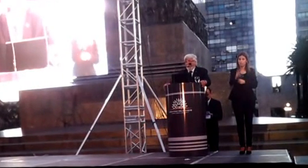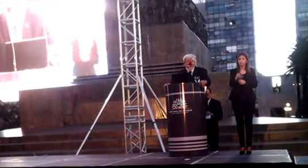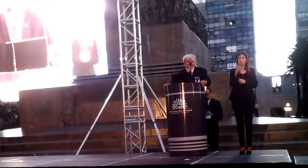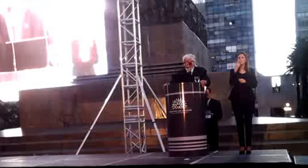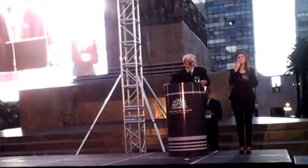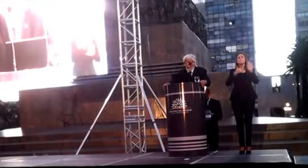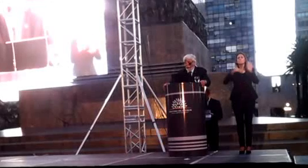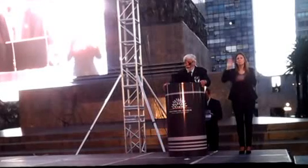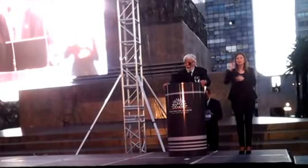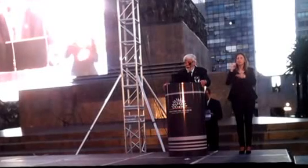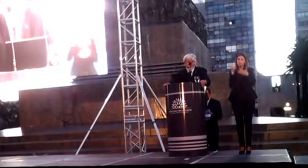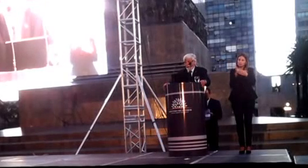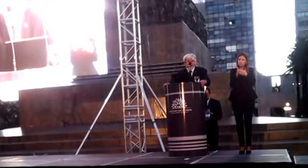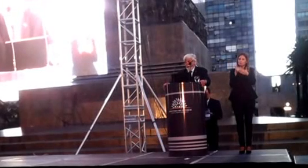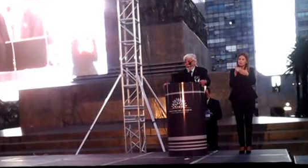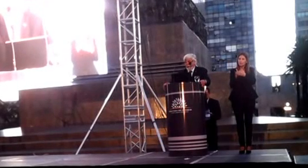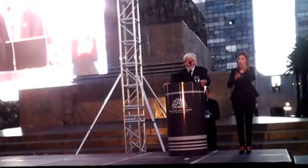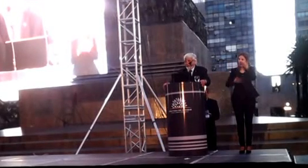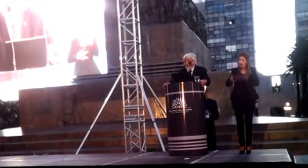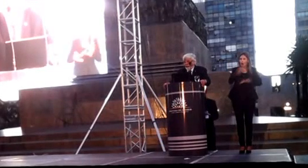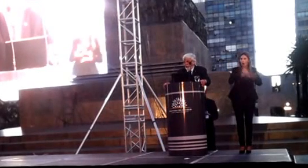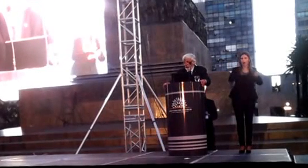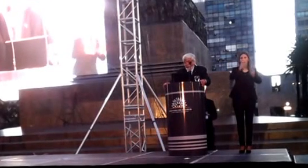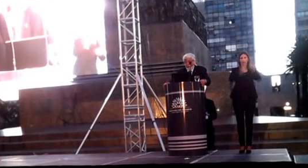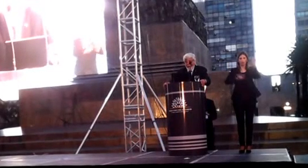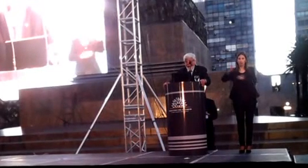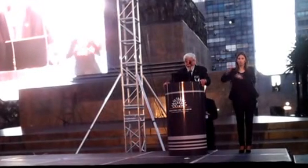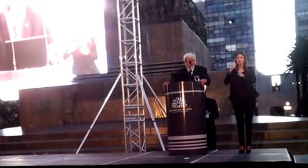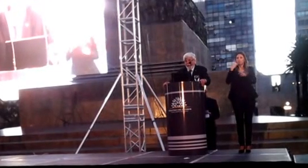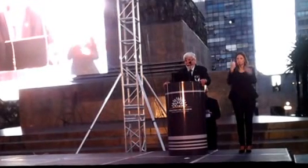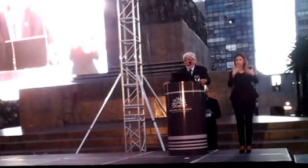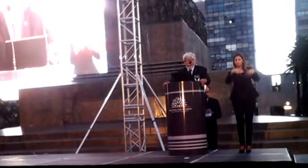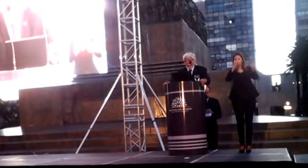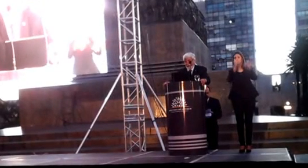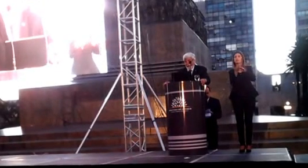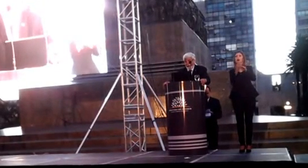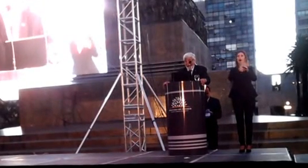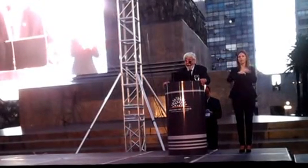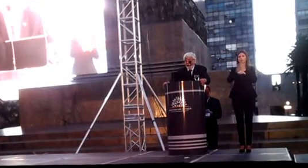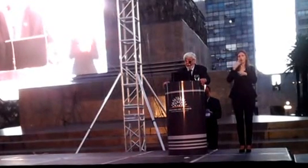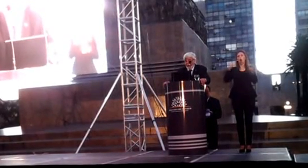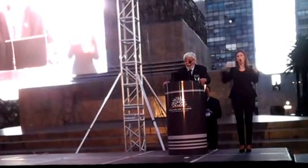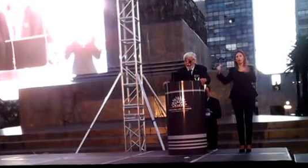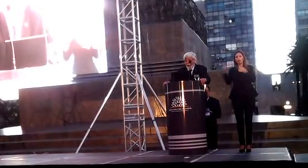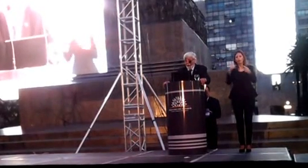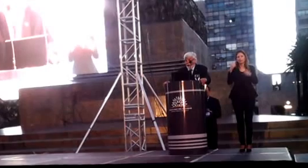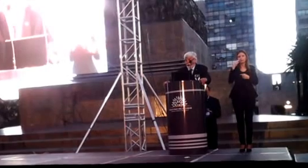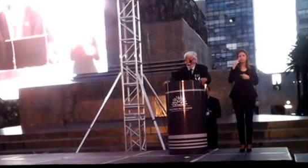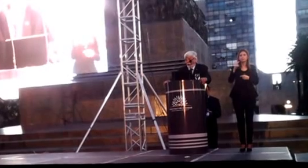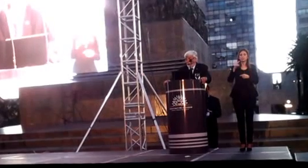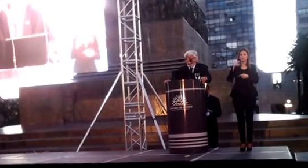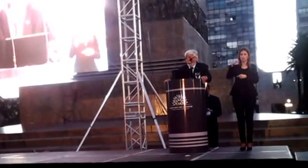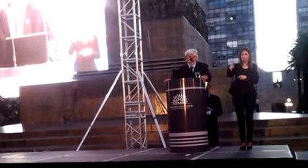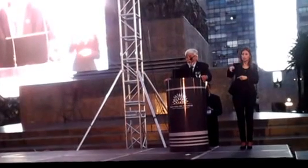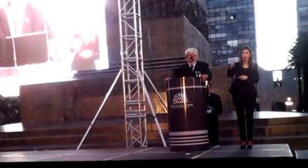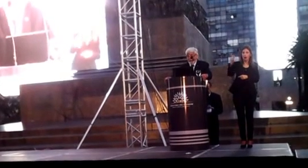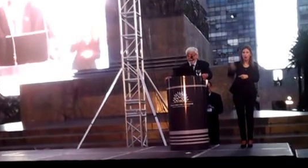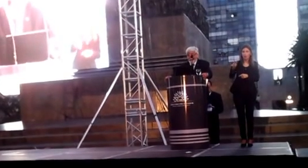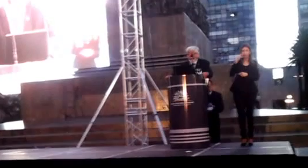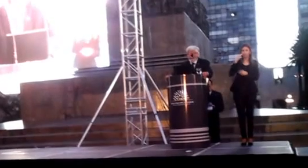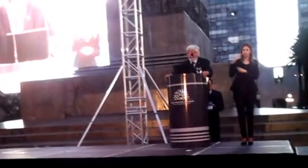mayor proximidad con el ciudadano, detección temprana de los conflictos, atención en el lugar donde suceden los